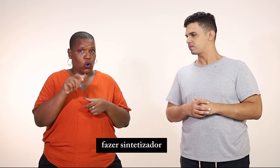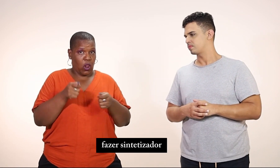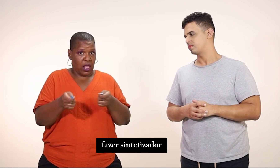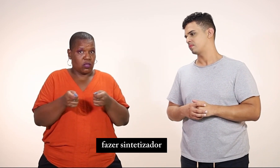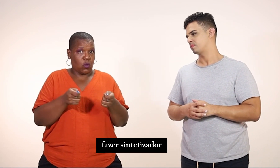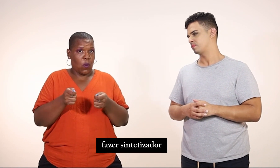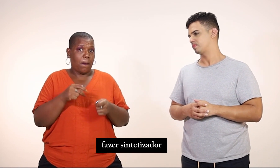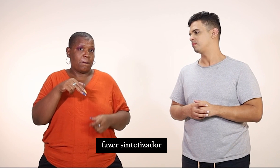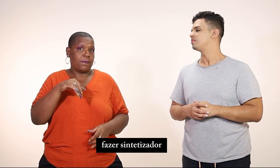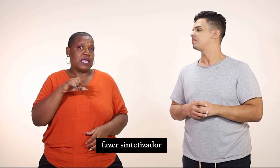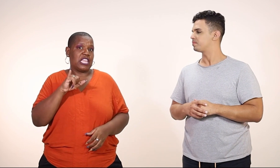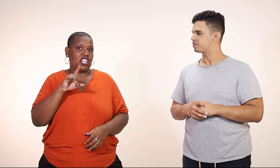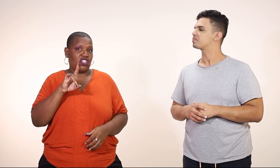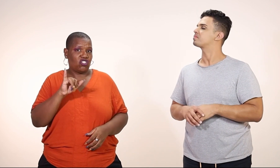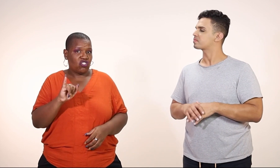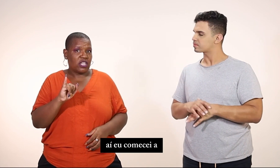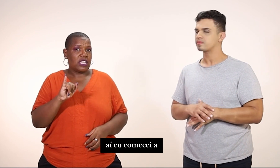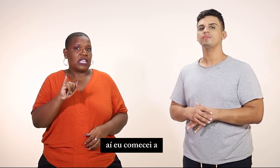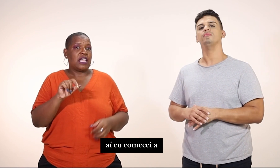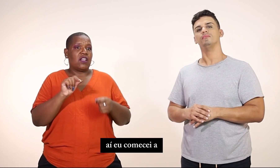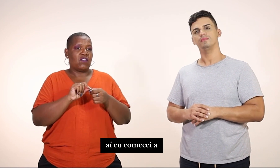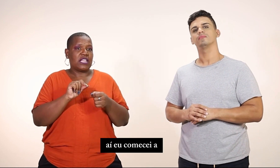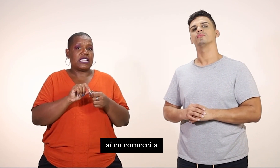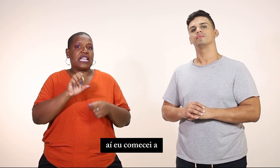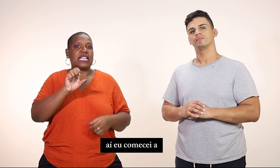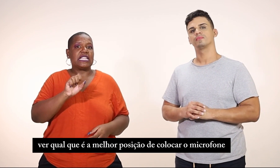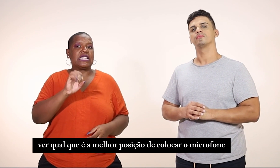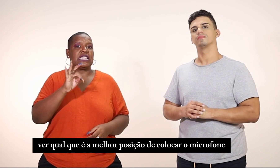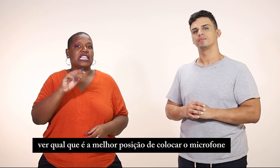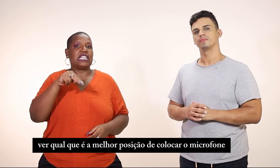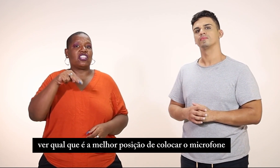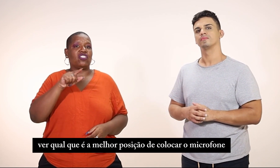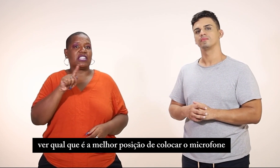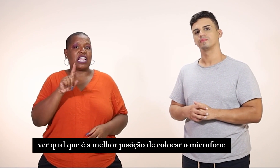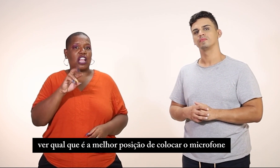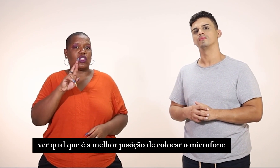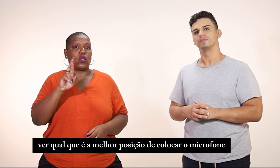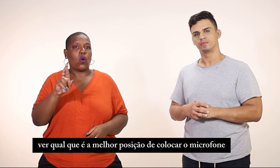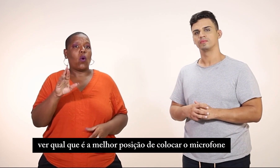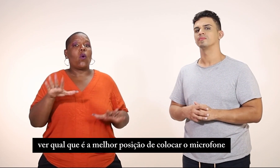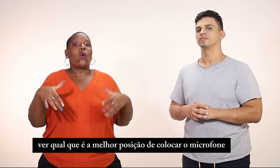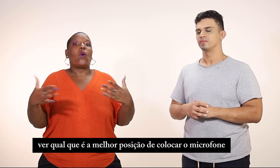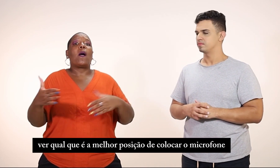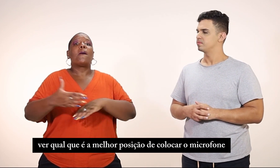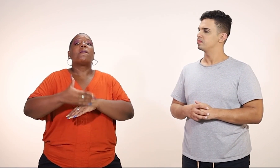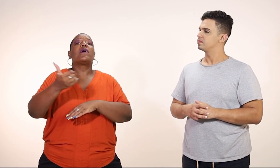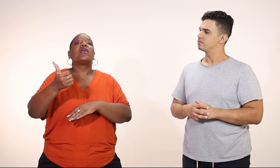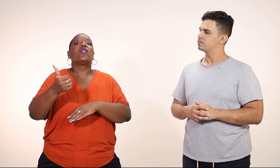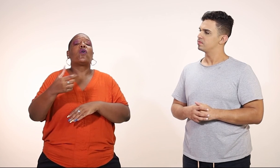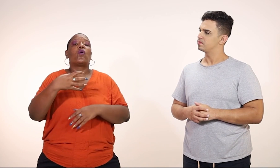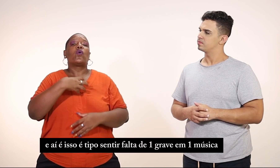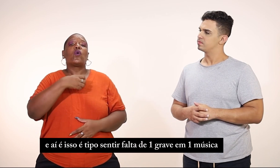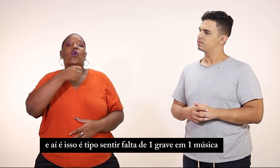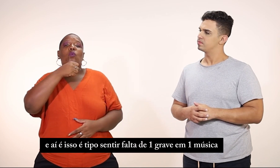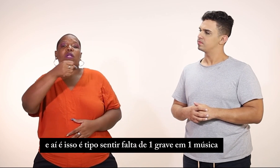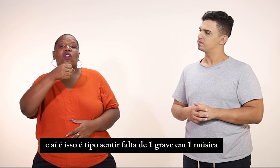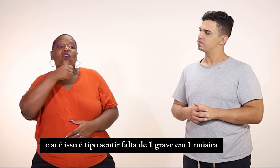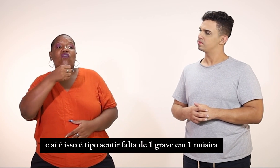fazer sintetizador. Aí eu comecei a ver qual que é a melhor posição de colocar o microfone. E aí é